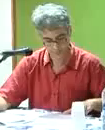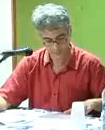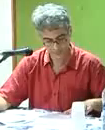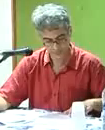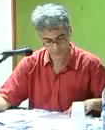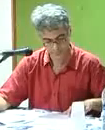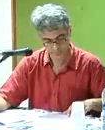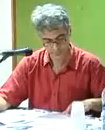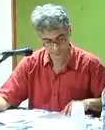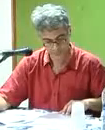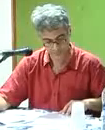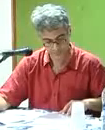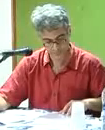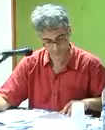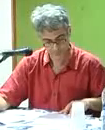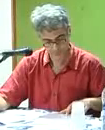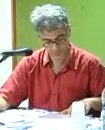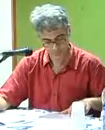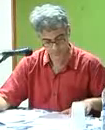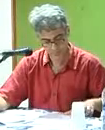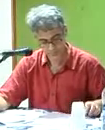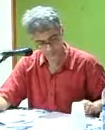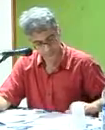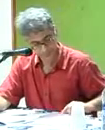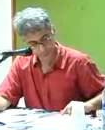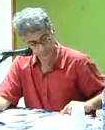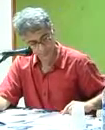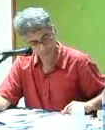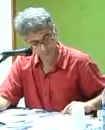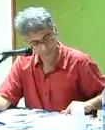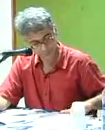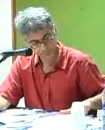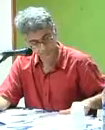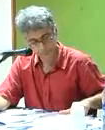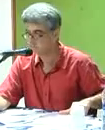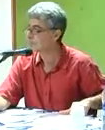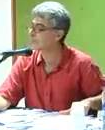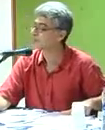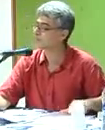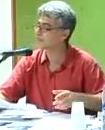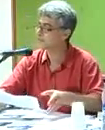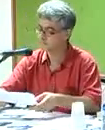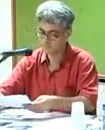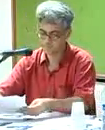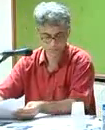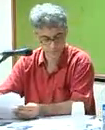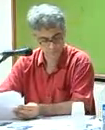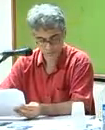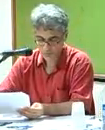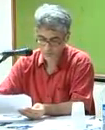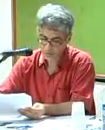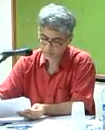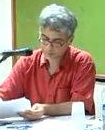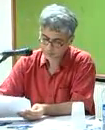लिए एक तो किताबें ब्रेल में किताबें देने के लिए फर्स्ट से 10th क्लास तक पूरे स्कूलों में। ये ऑल